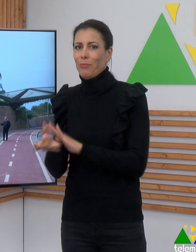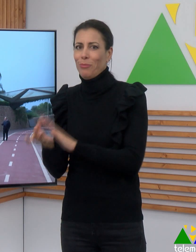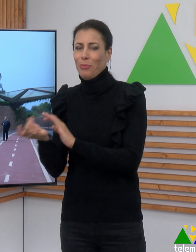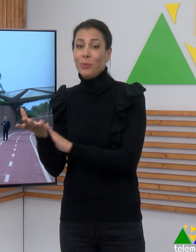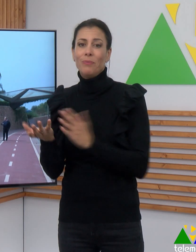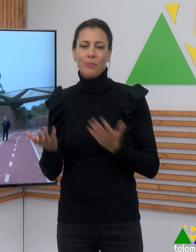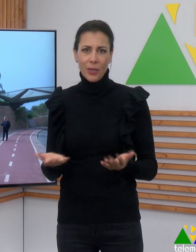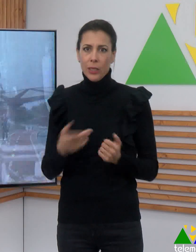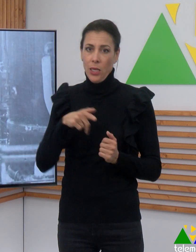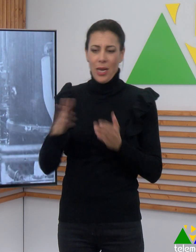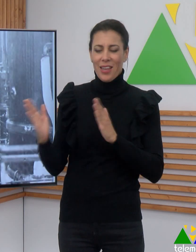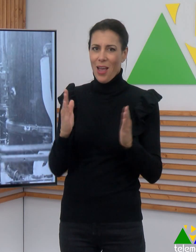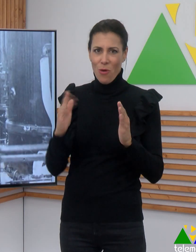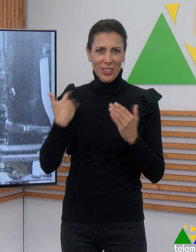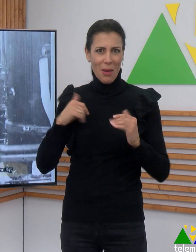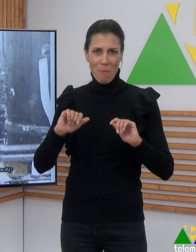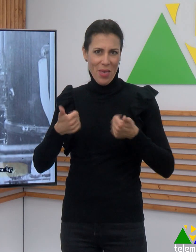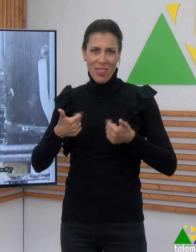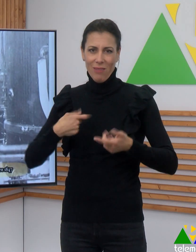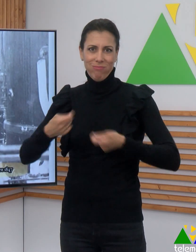porque ella marcaba prácticamente. Claro, marcaba.